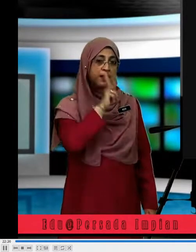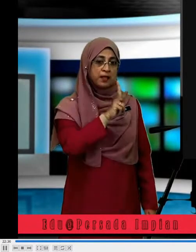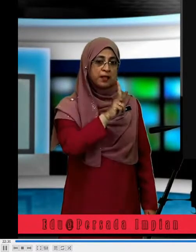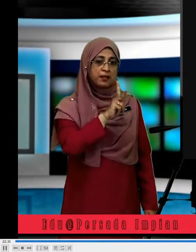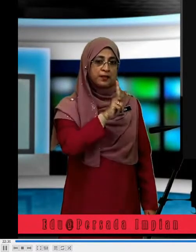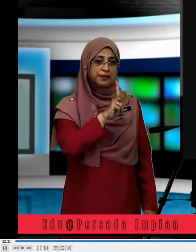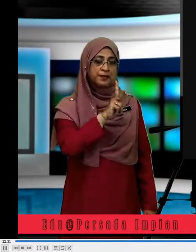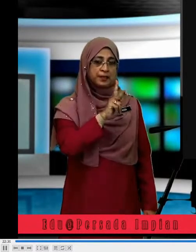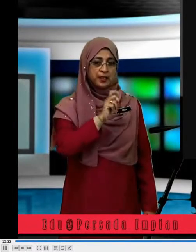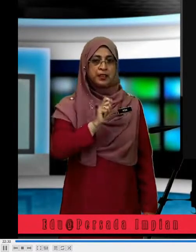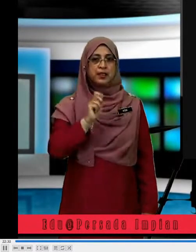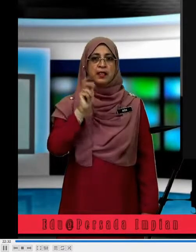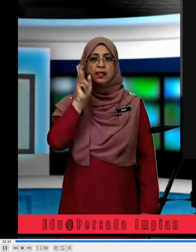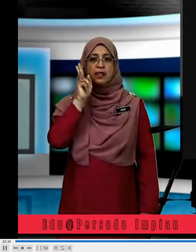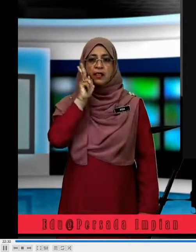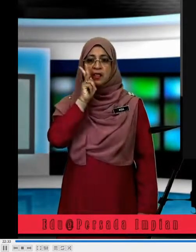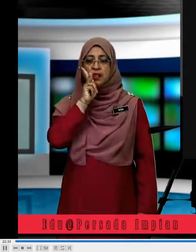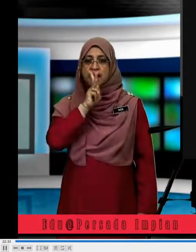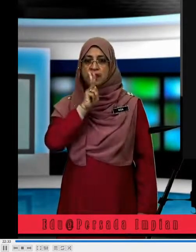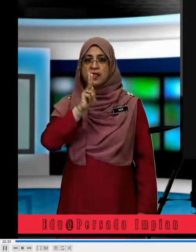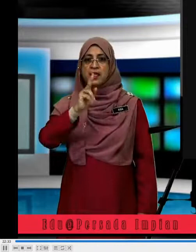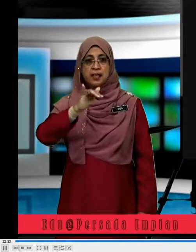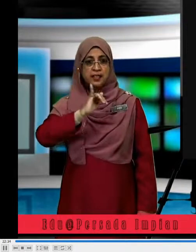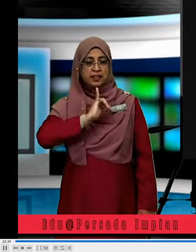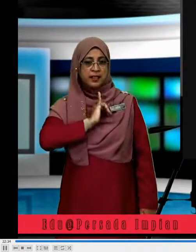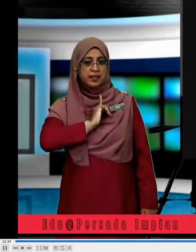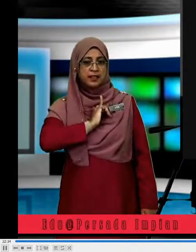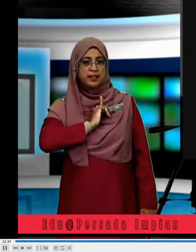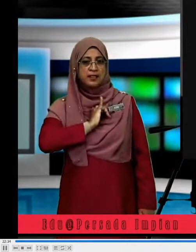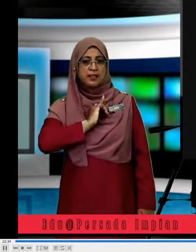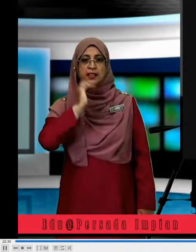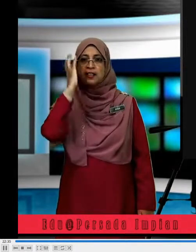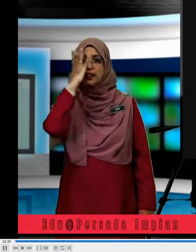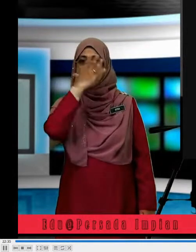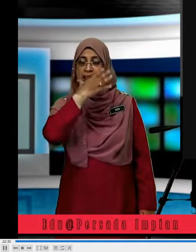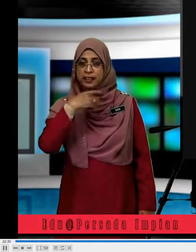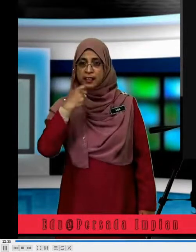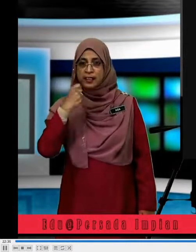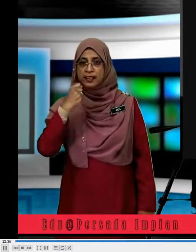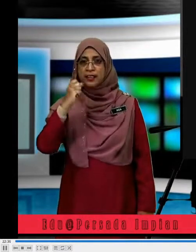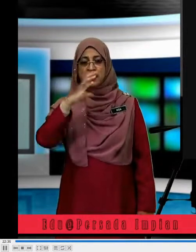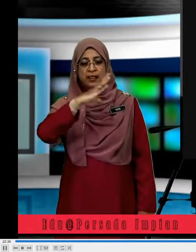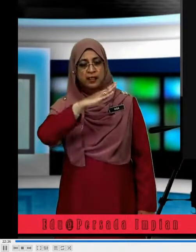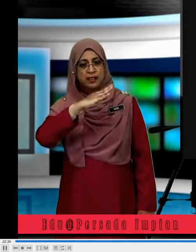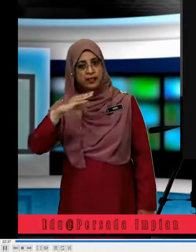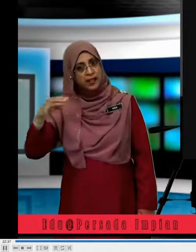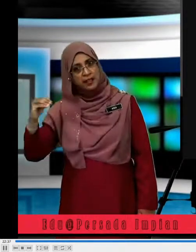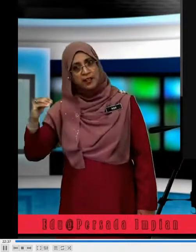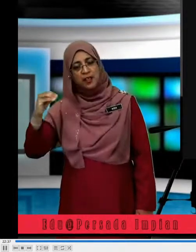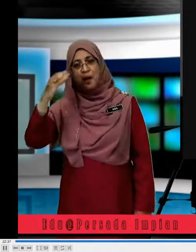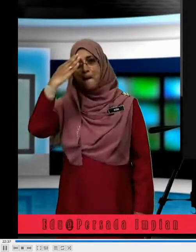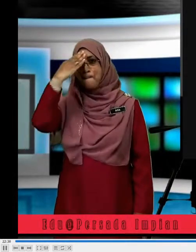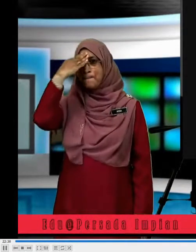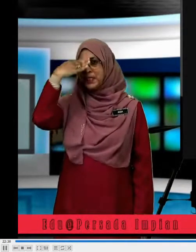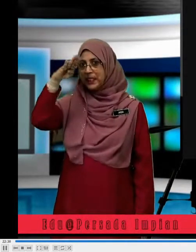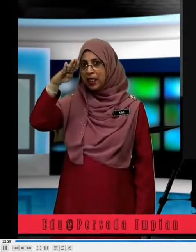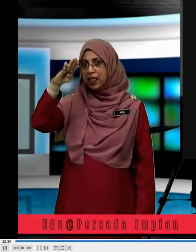Hai kakak oke kakak saya cantik dan